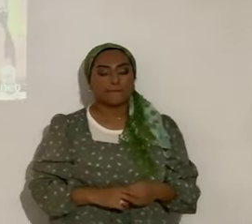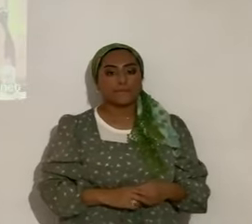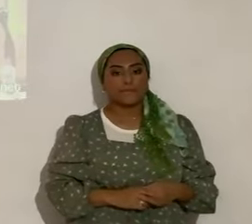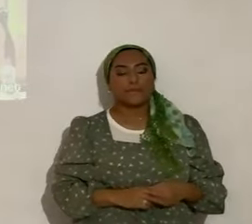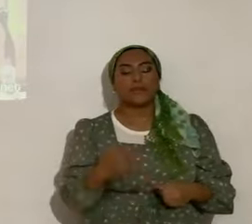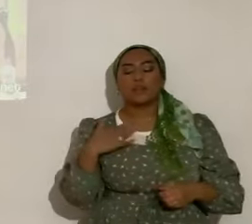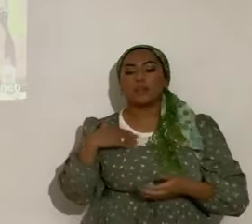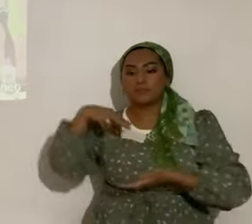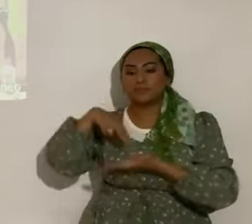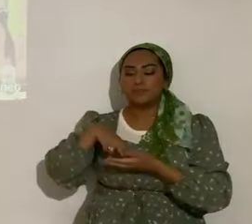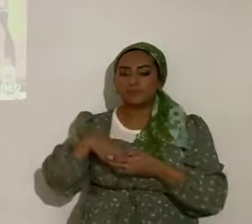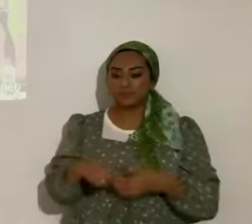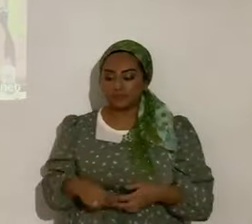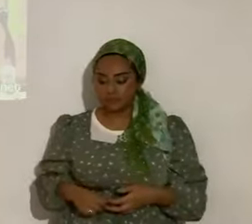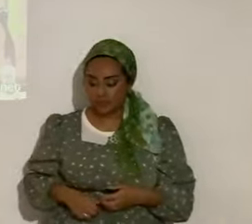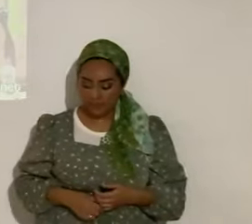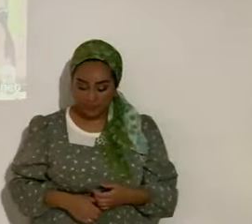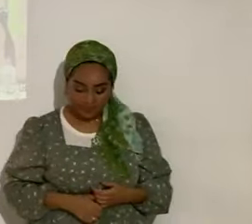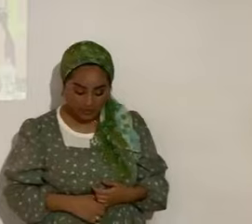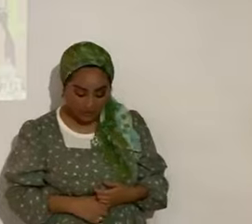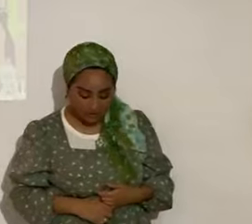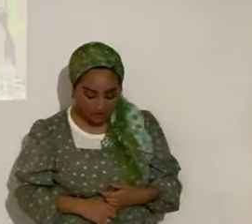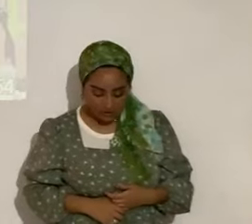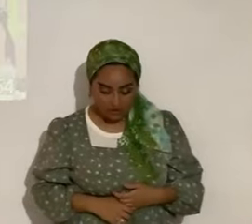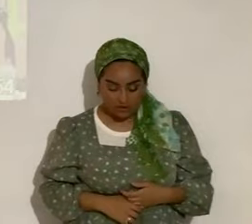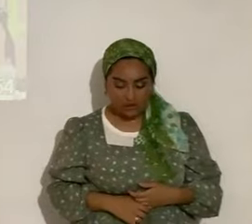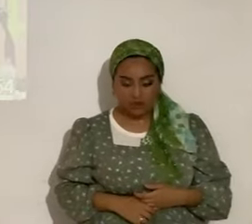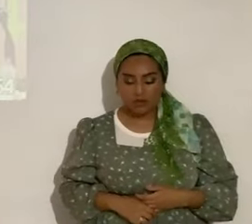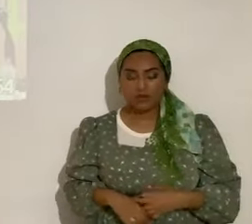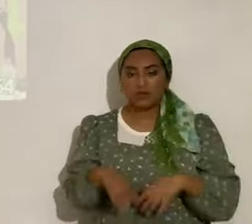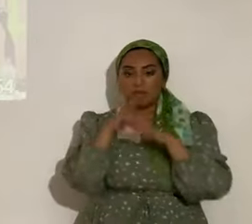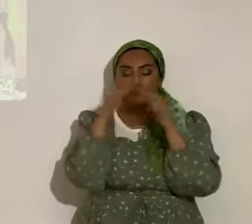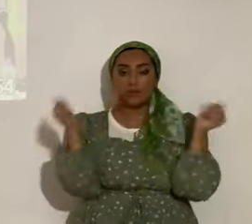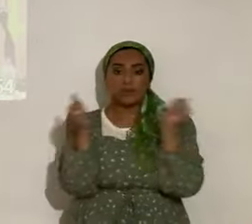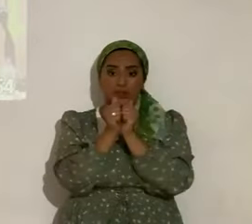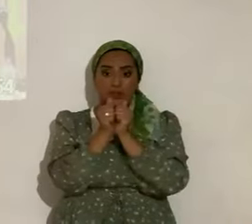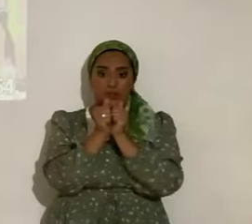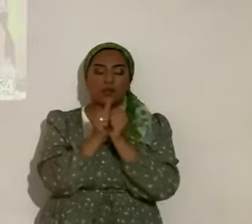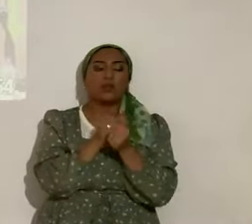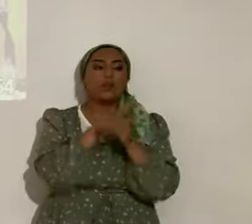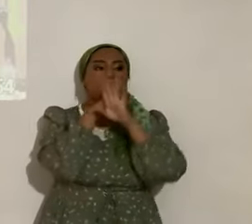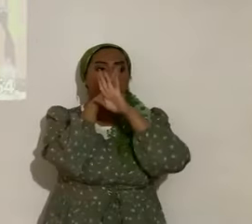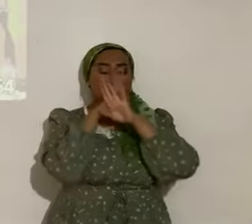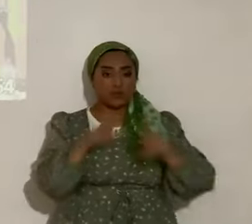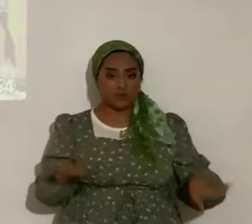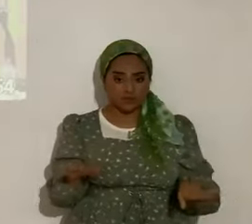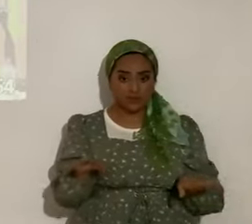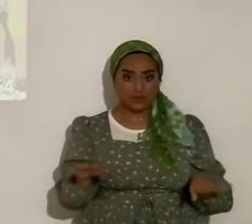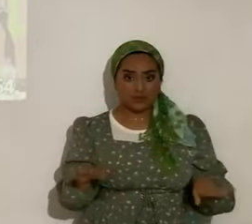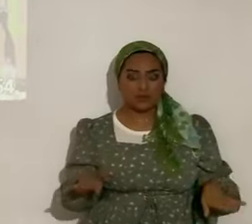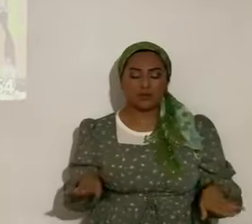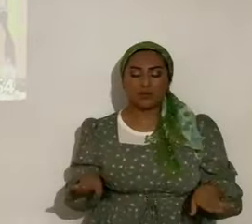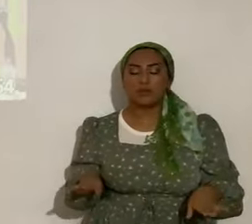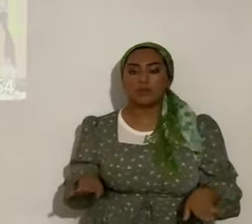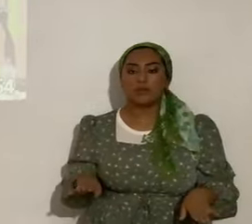Y me voy poniendo de pie. En humildad, en